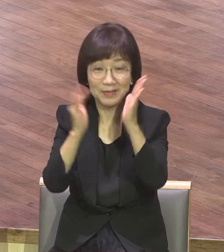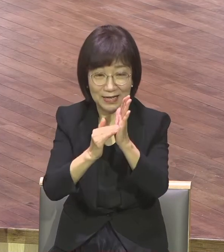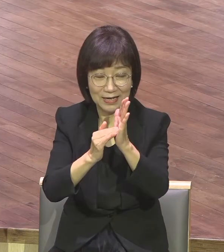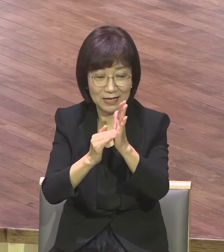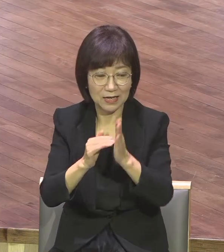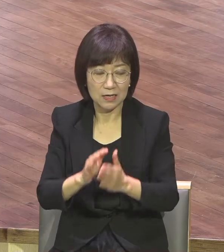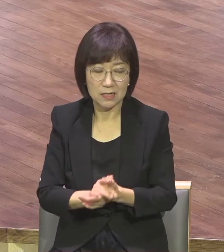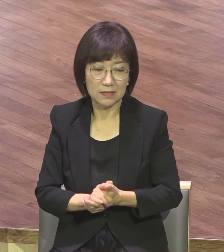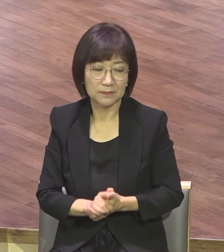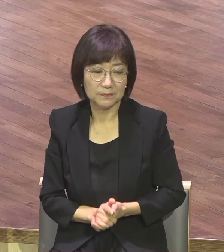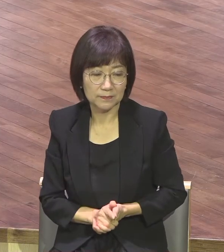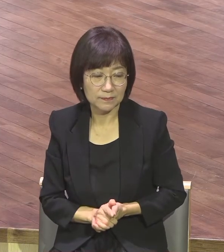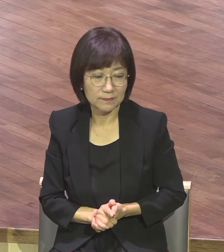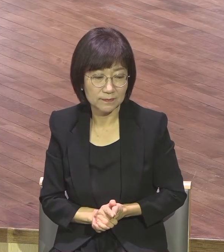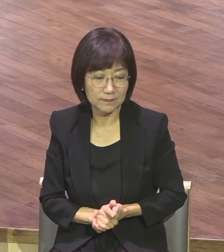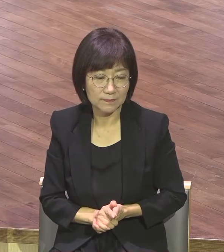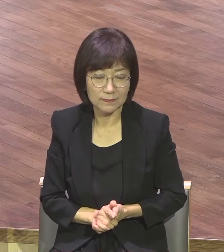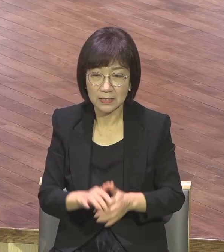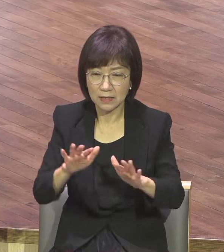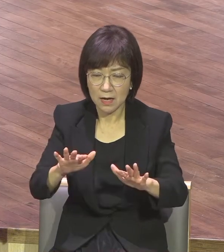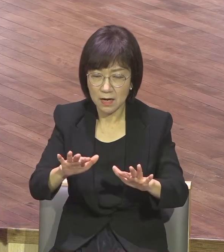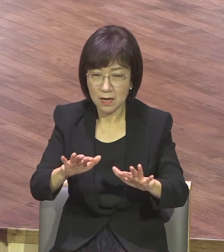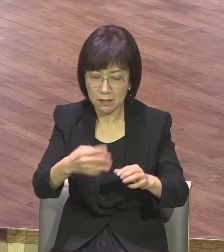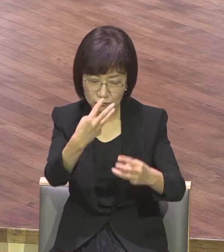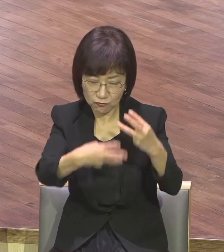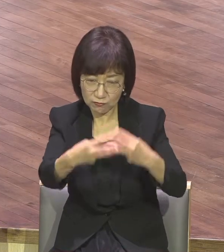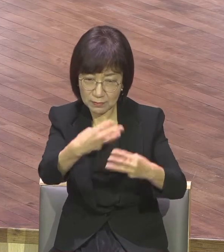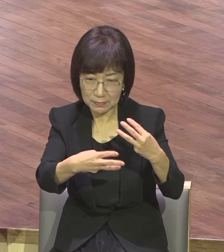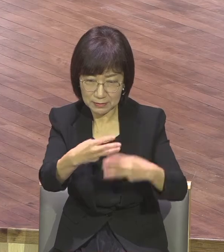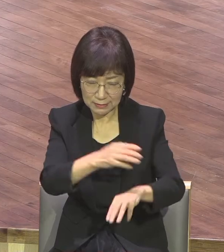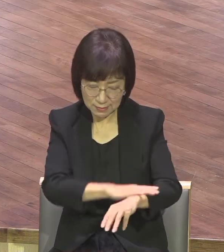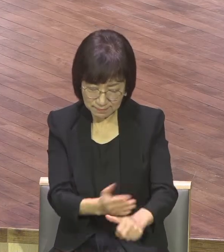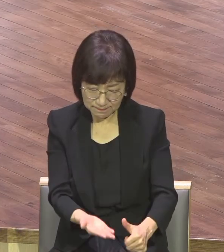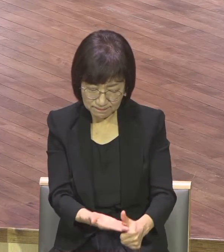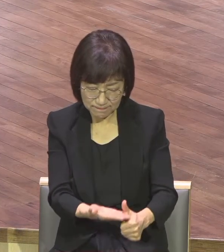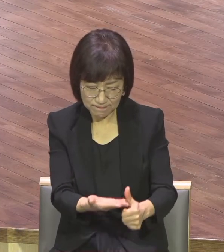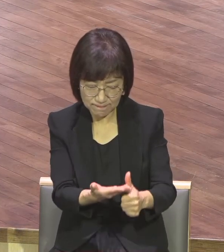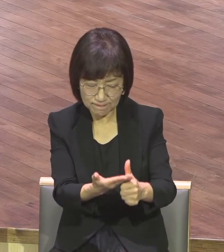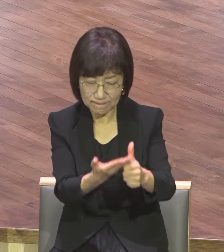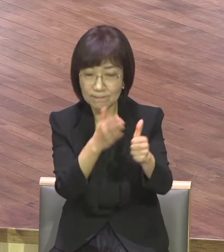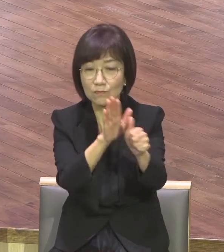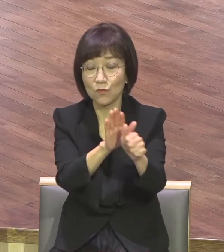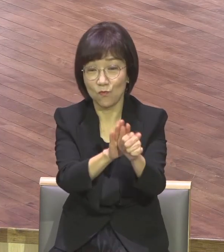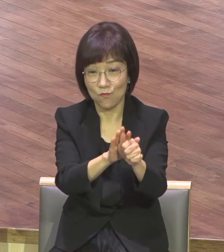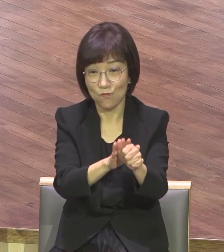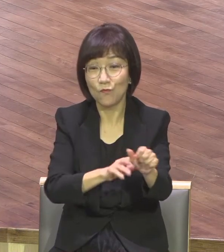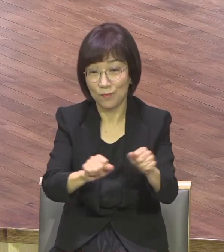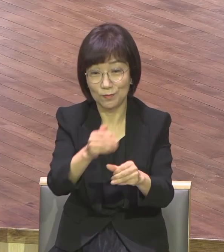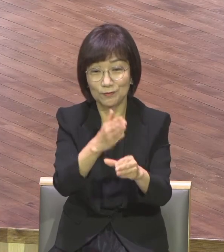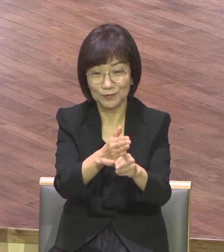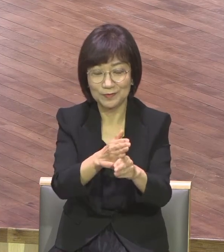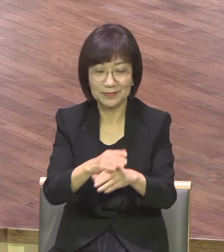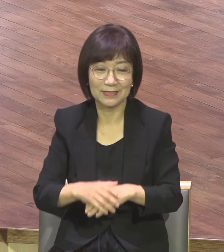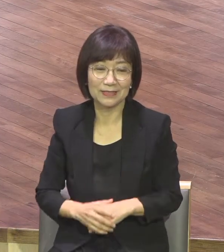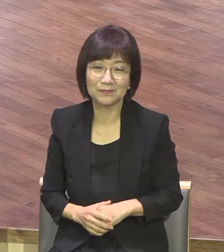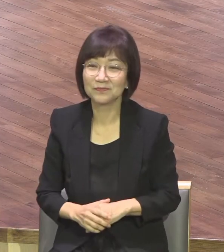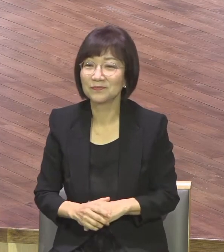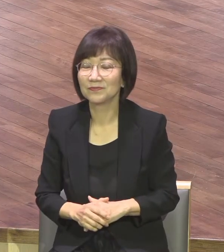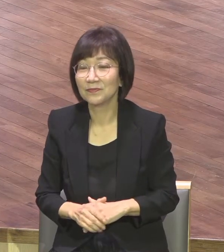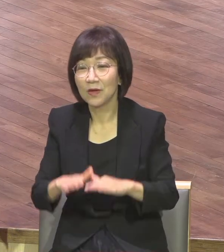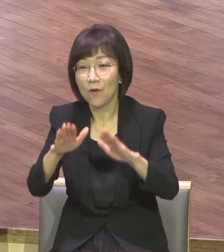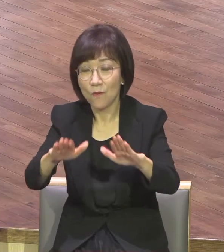이제 본격적으로 후대들을 그렇게 세우는 사역을 진행하고 있습니다. 이번에는